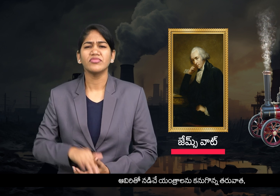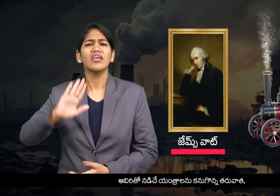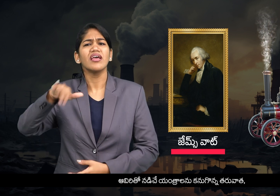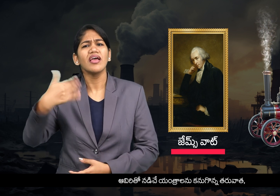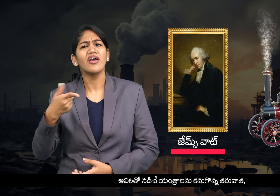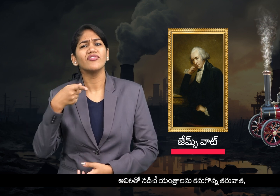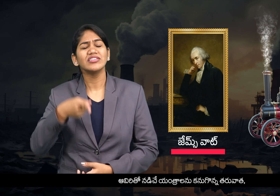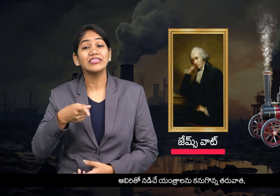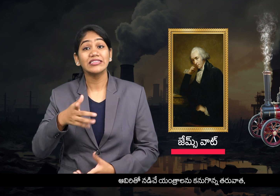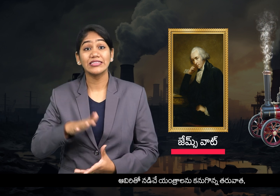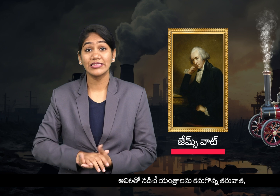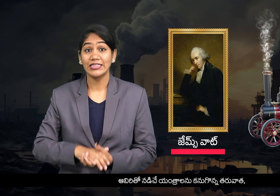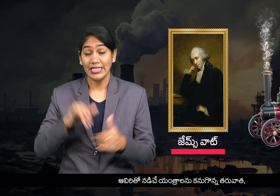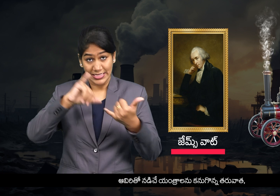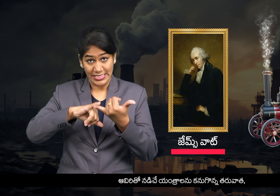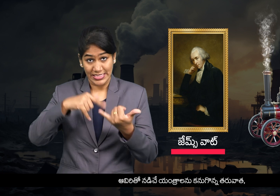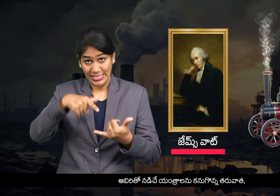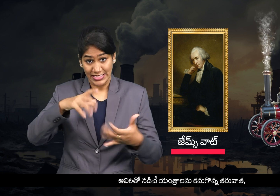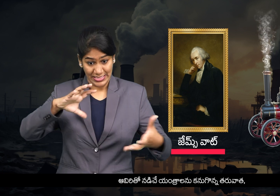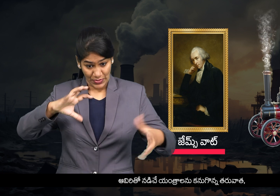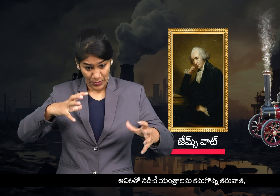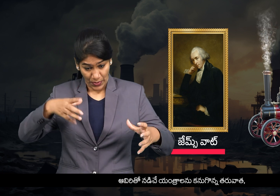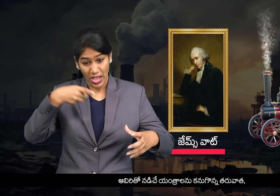ఆవిరితో నడిచే యంత్రాలను కనుగొన్న తర్వాత